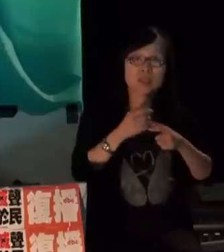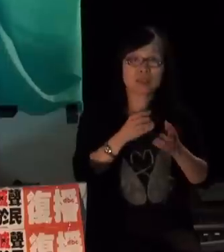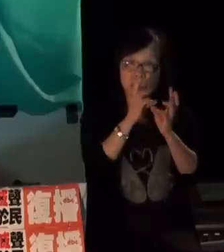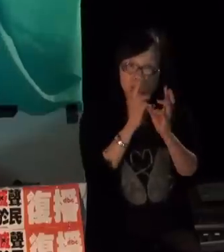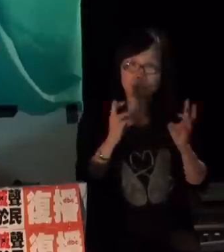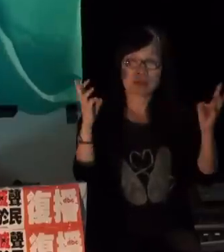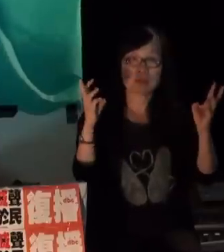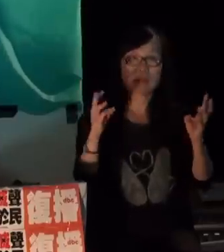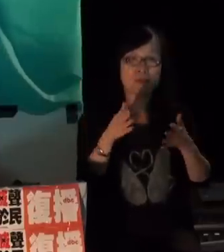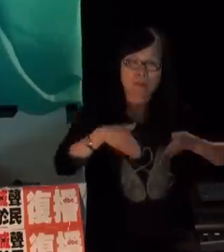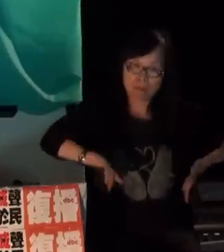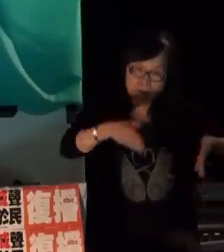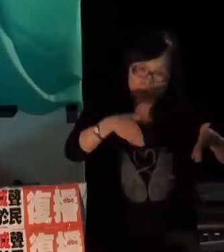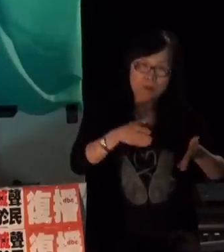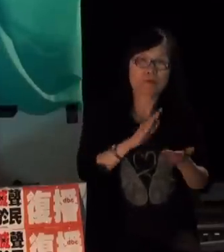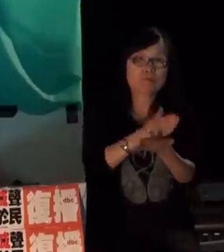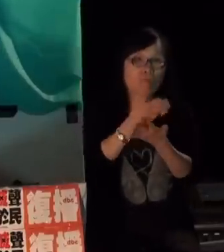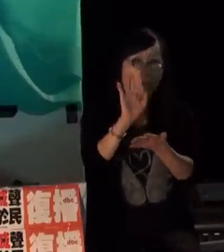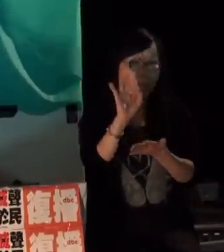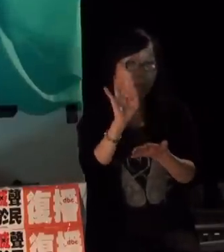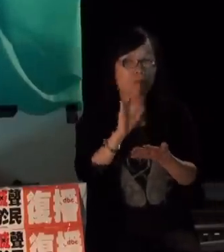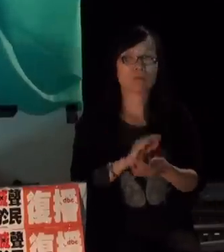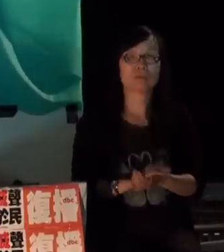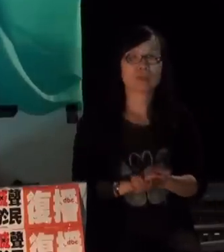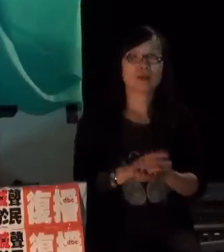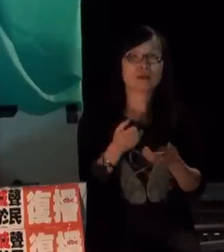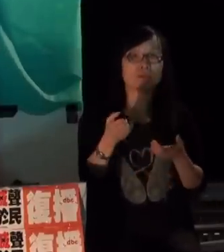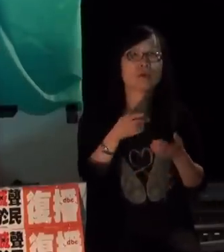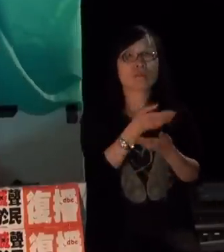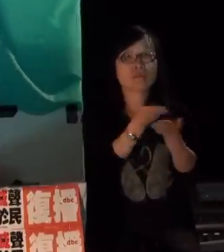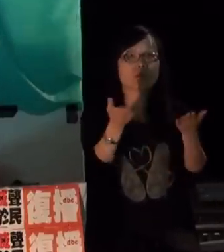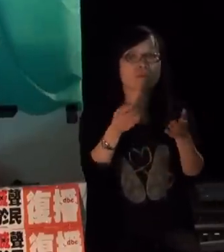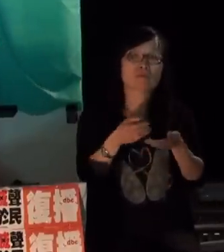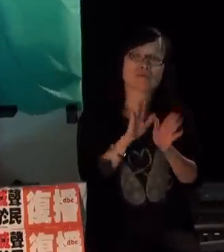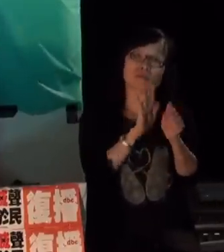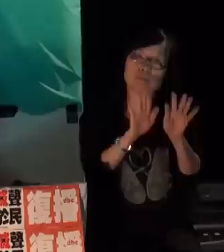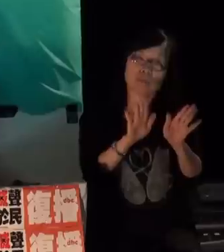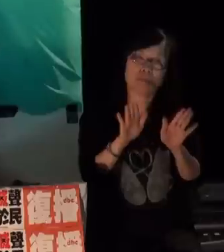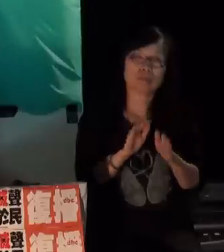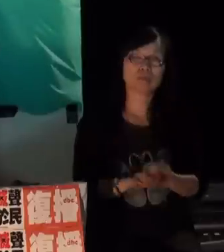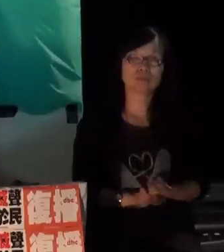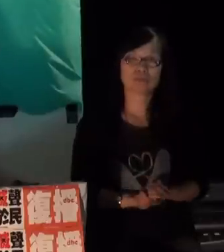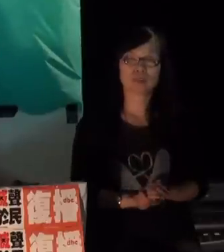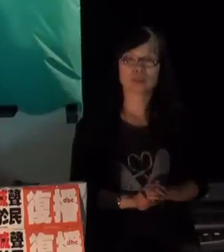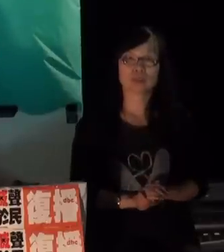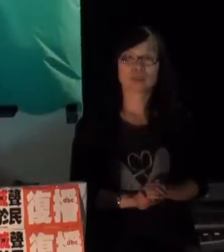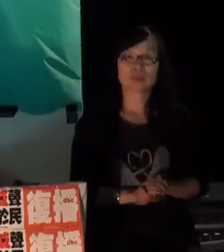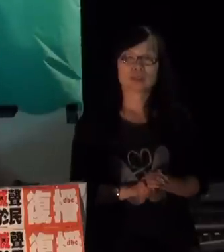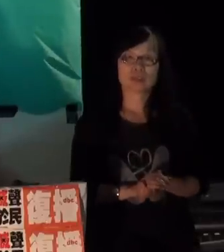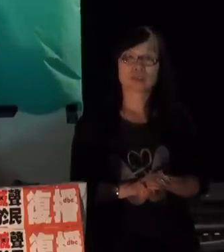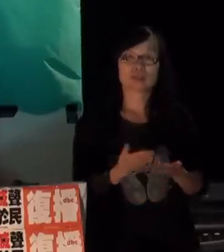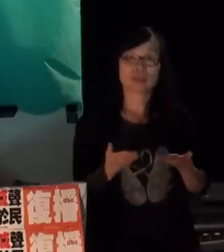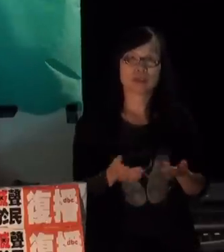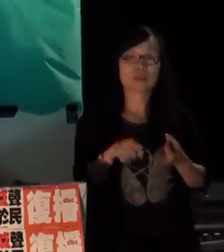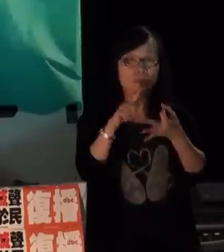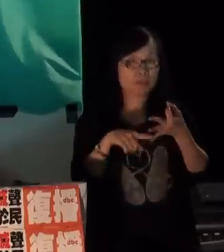線或者馬路有乜分別啊？都是公共的服務嚟噶嘛，係咪？所以蘇